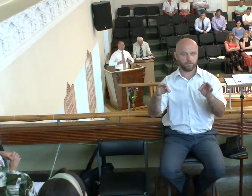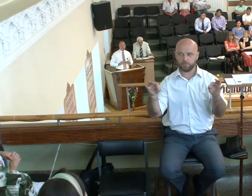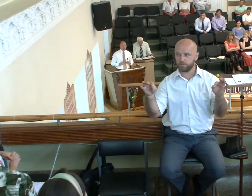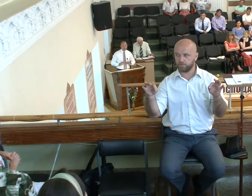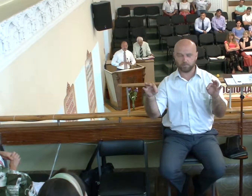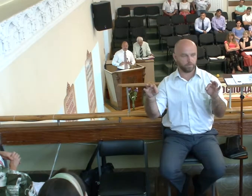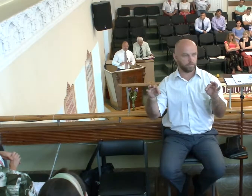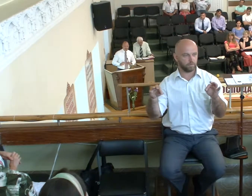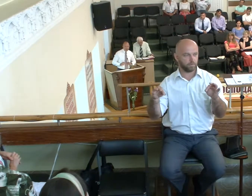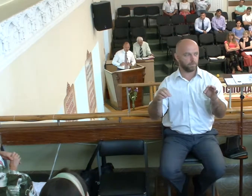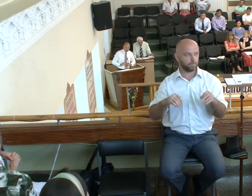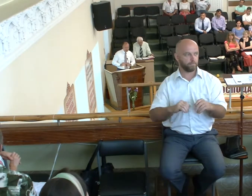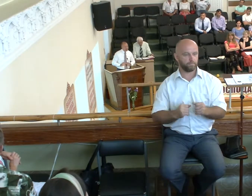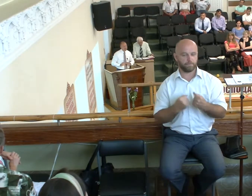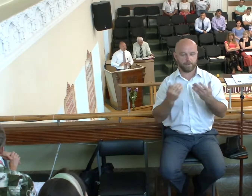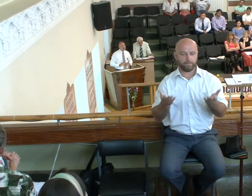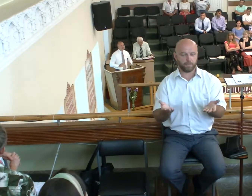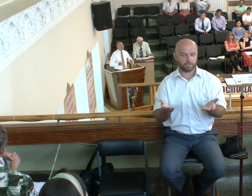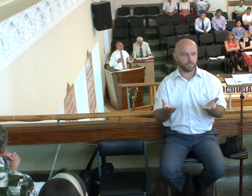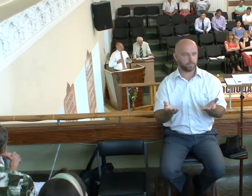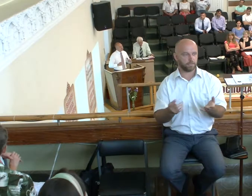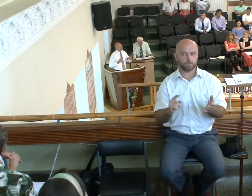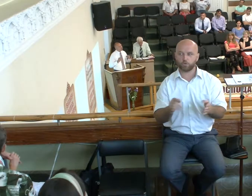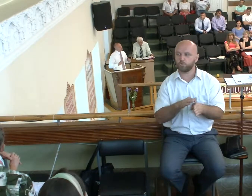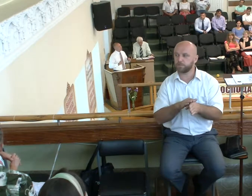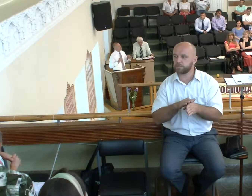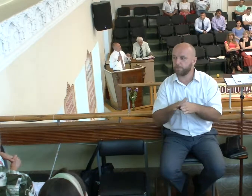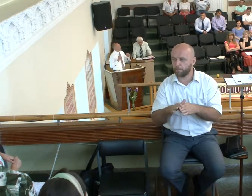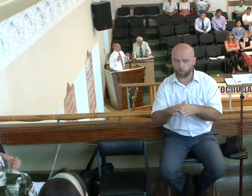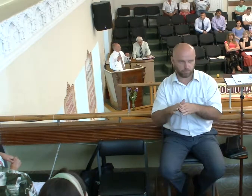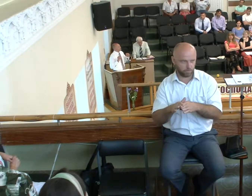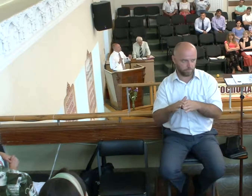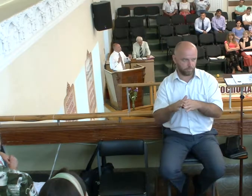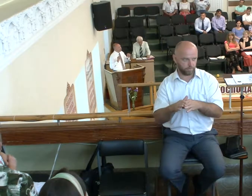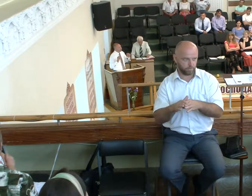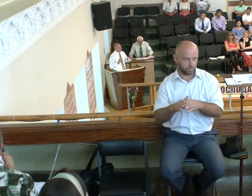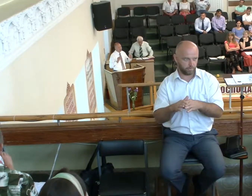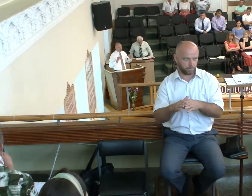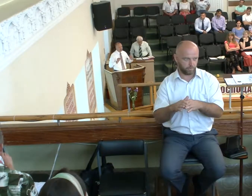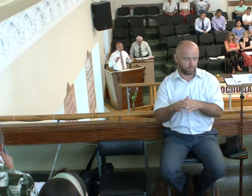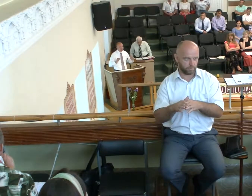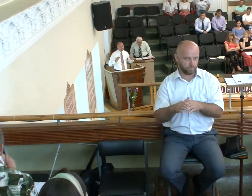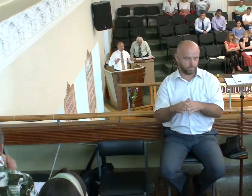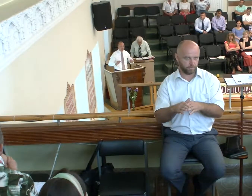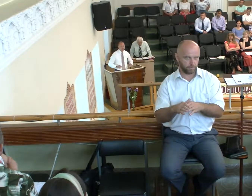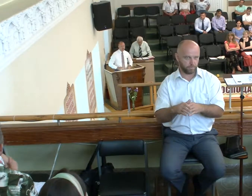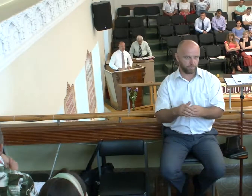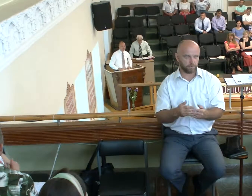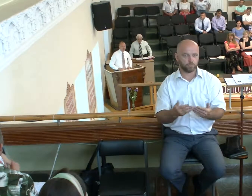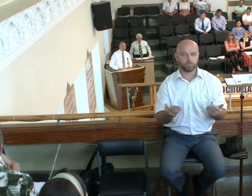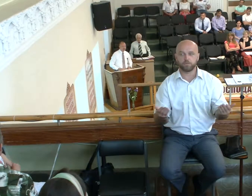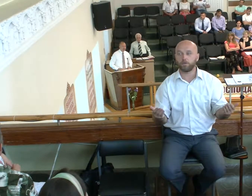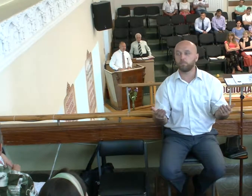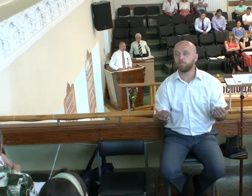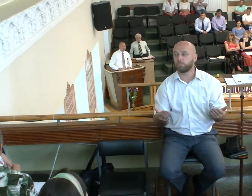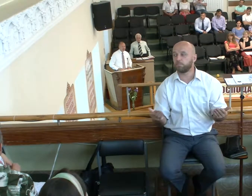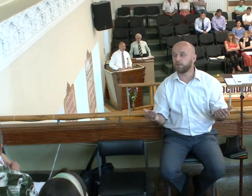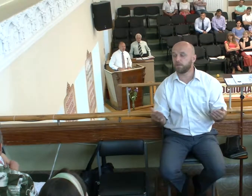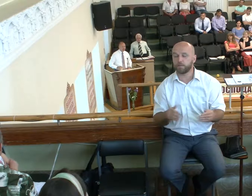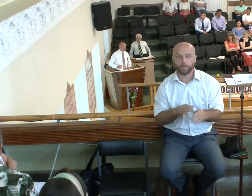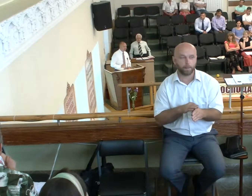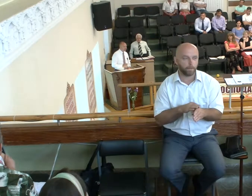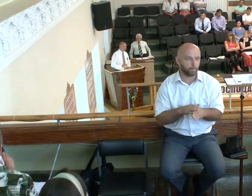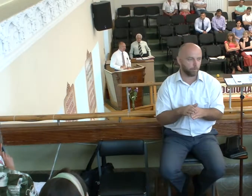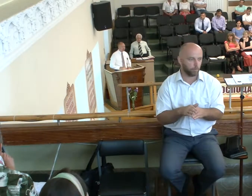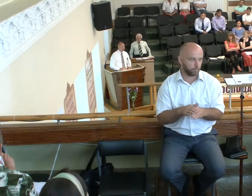чем мы наполнены. Друзья мои, из нас может выливаться только то, чем мы с вами наполнены.